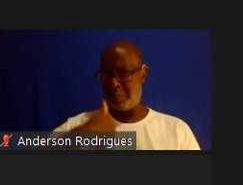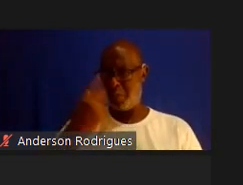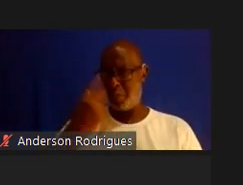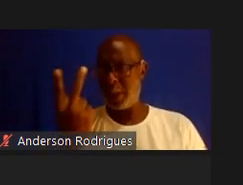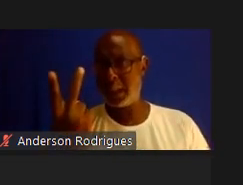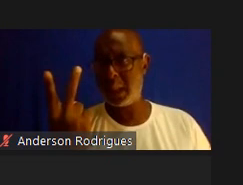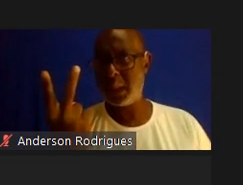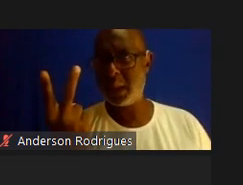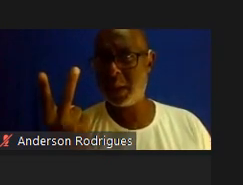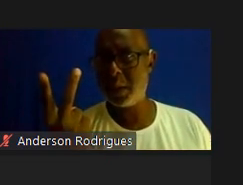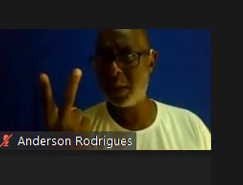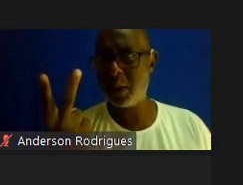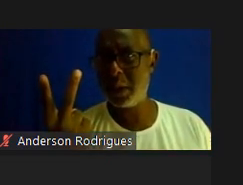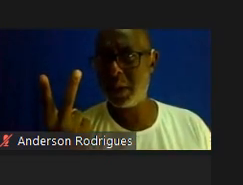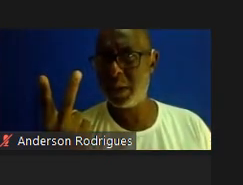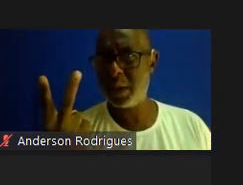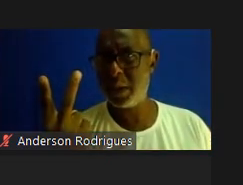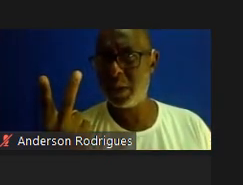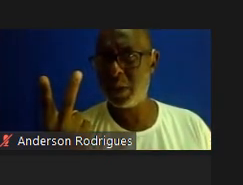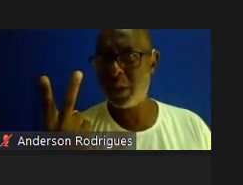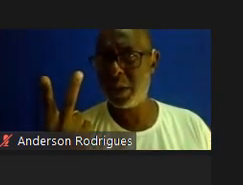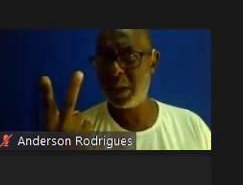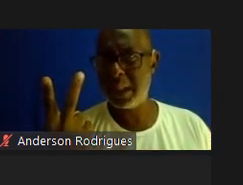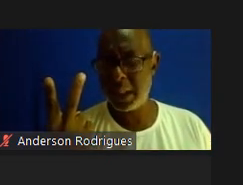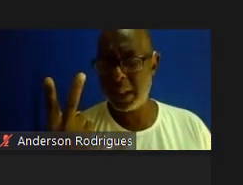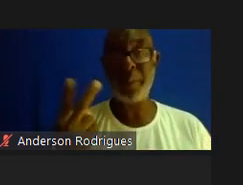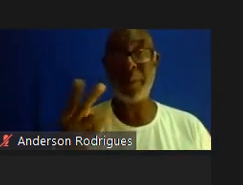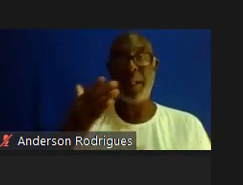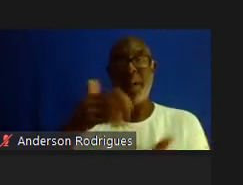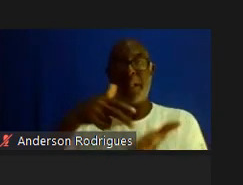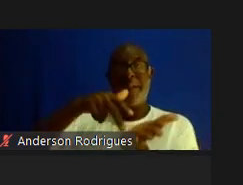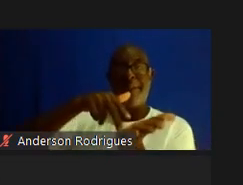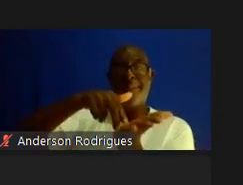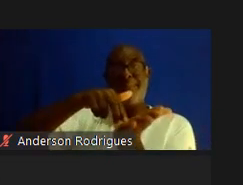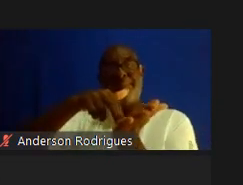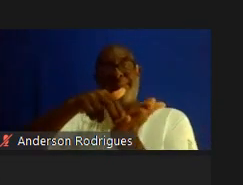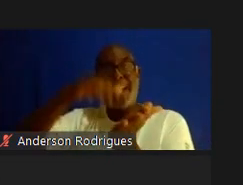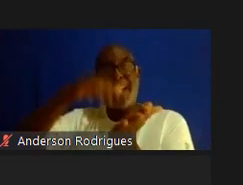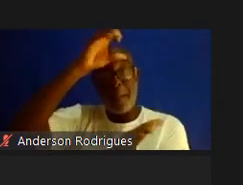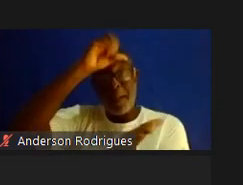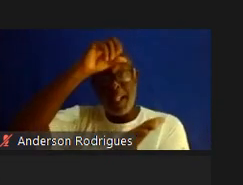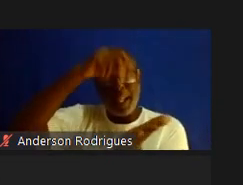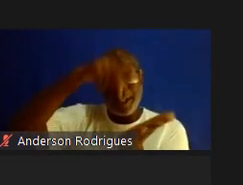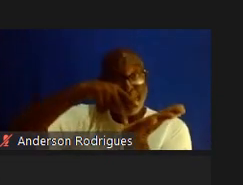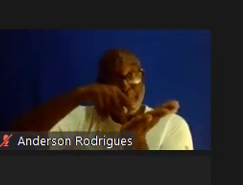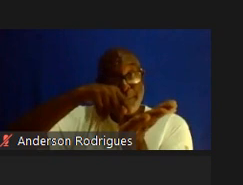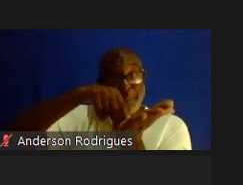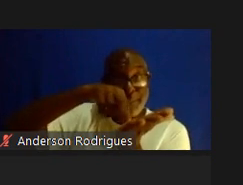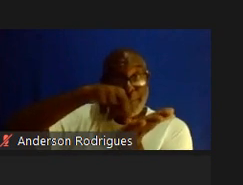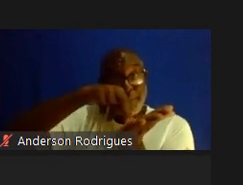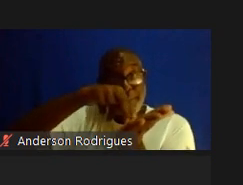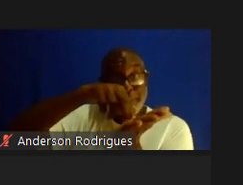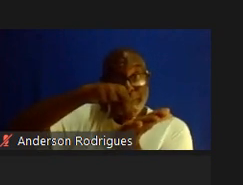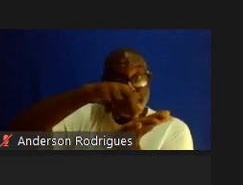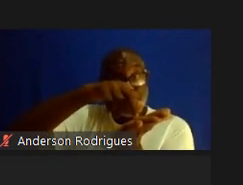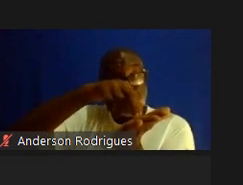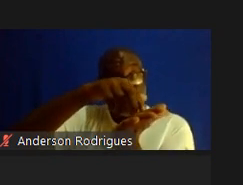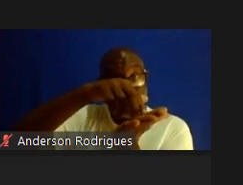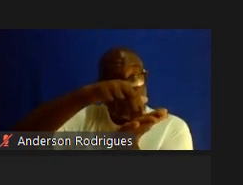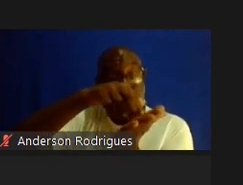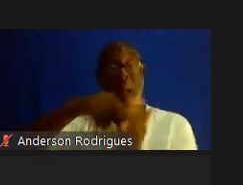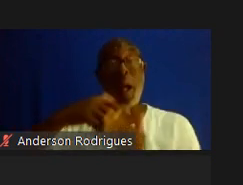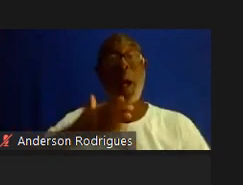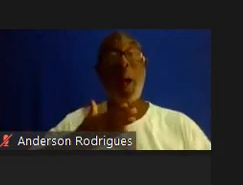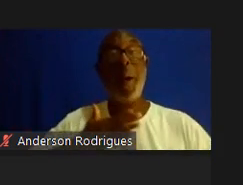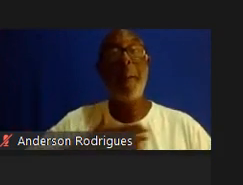E aí, com mais ou menos uns 2 anos, acho que mais ou menos 2 anos, eu estava ali